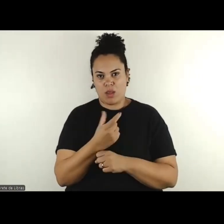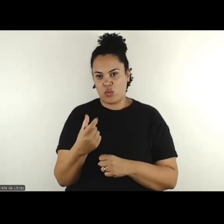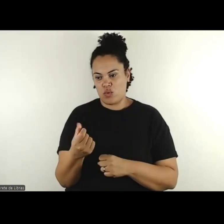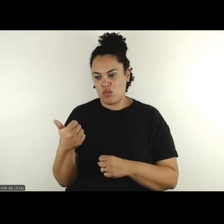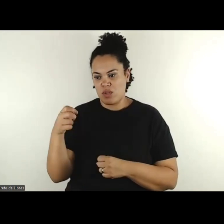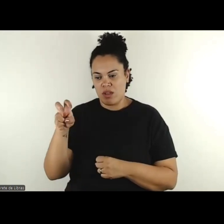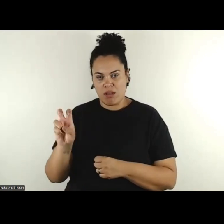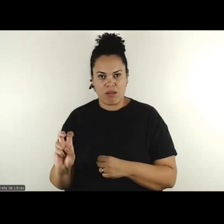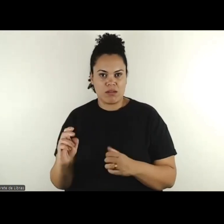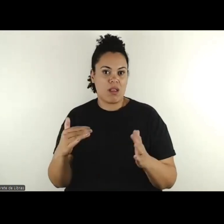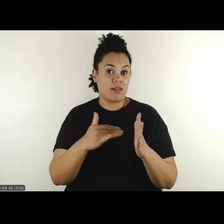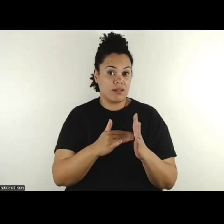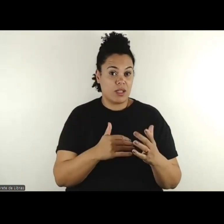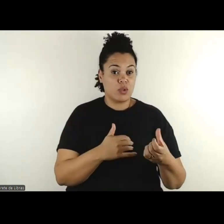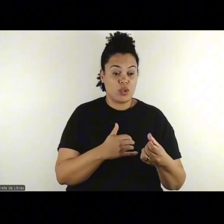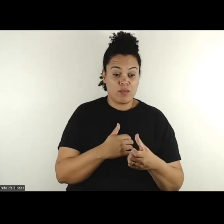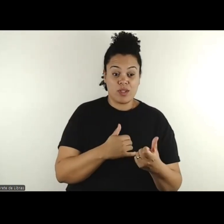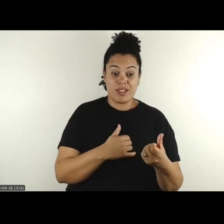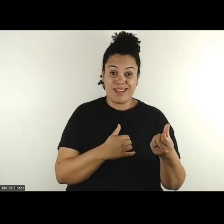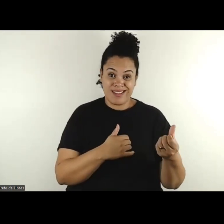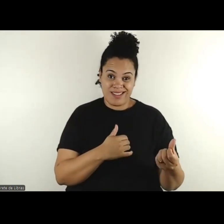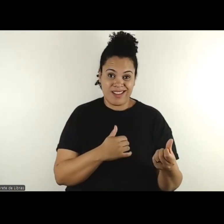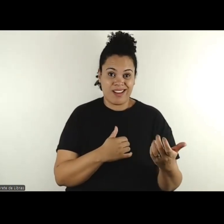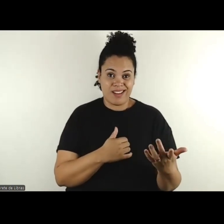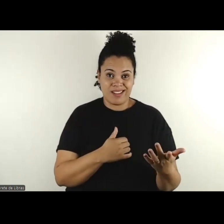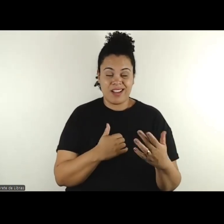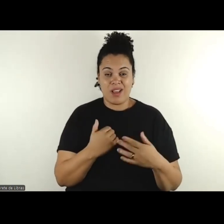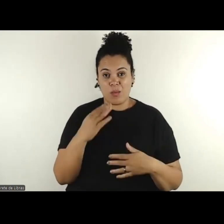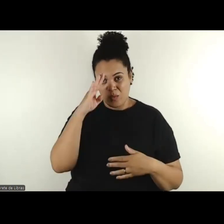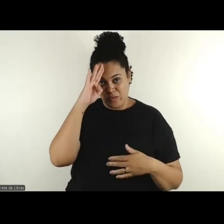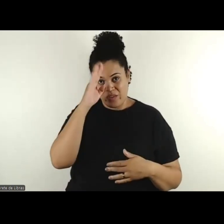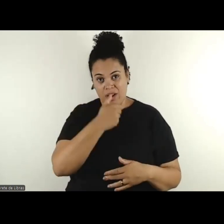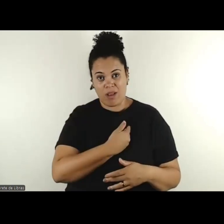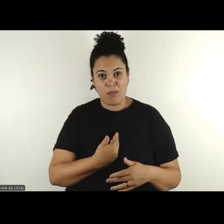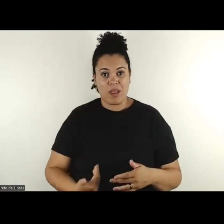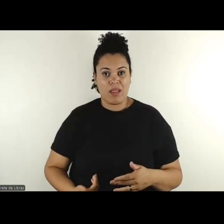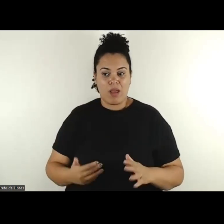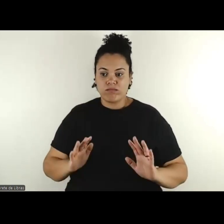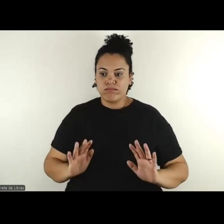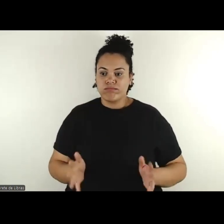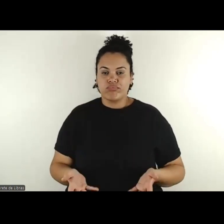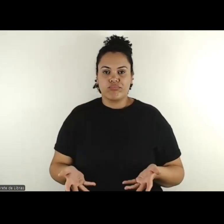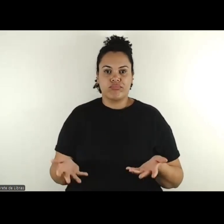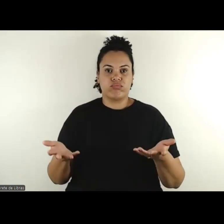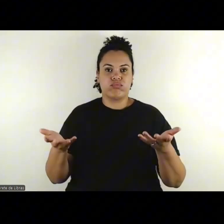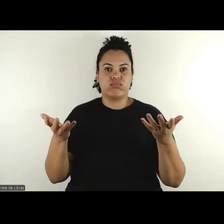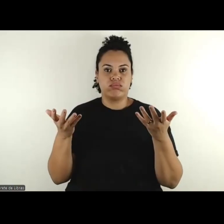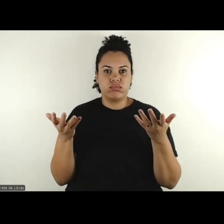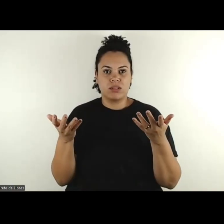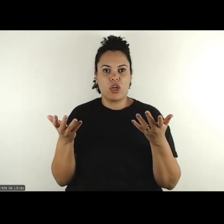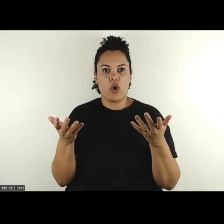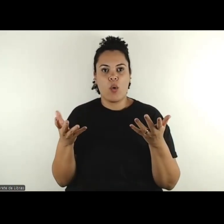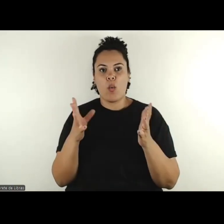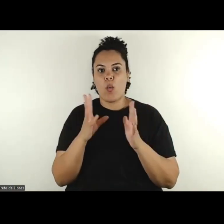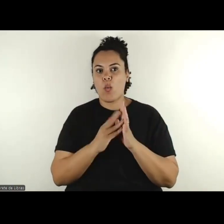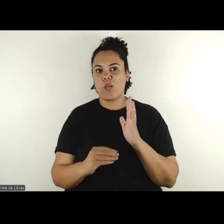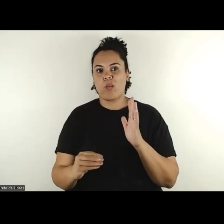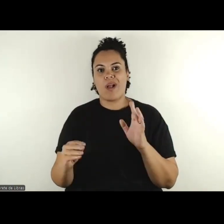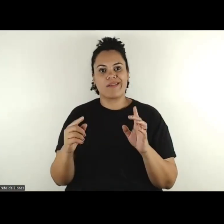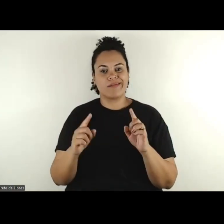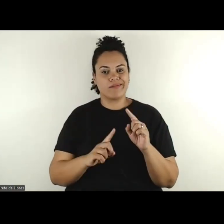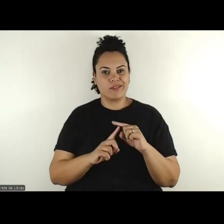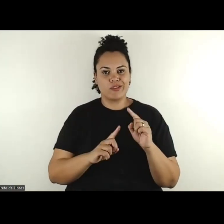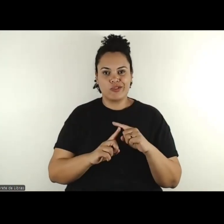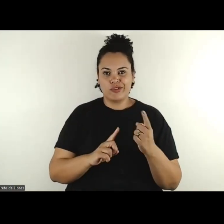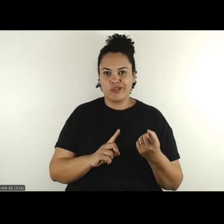2016 para cá, preponderantemente no governo Bolsonaro, um grande incentivo a esse modelo manicomial centrado